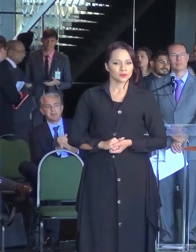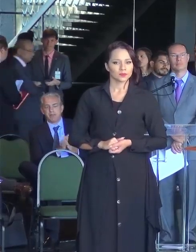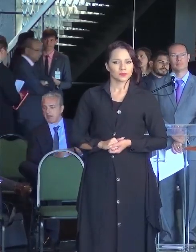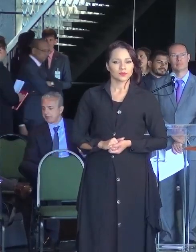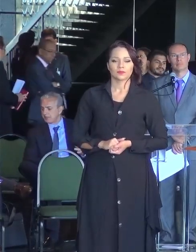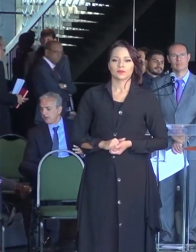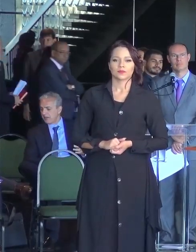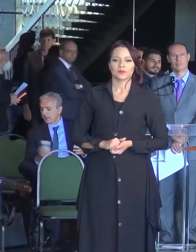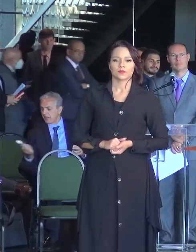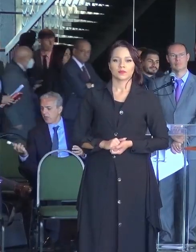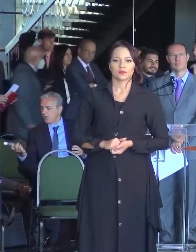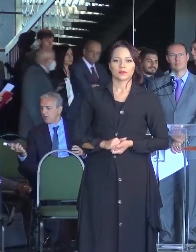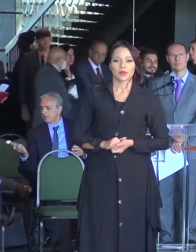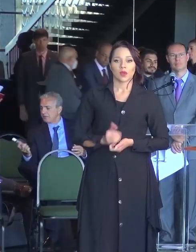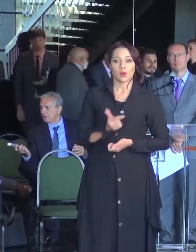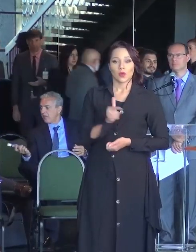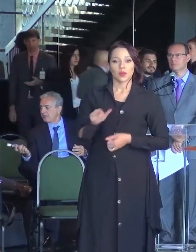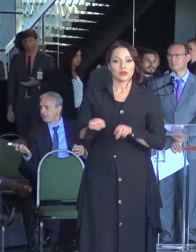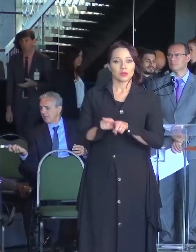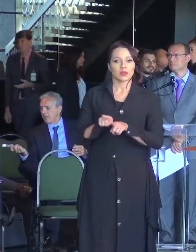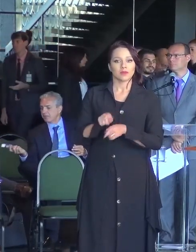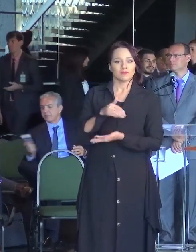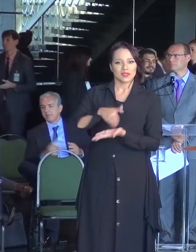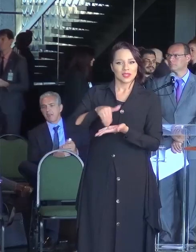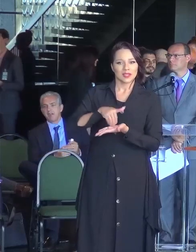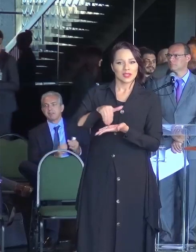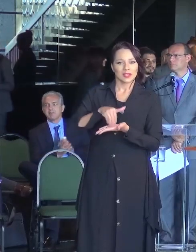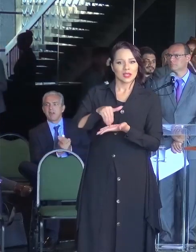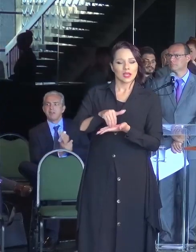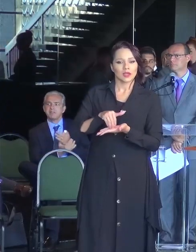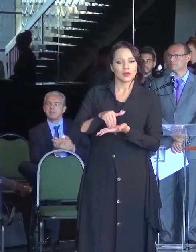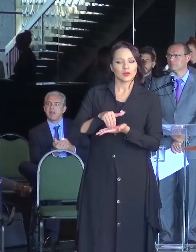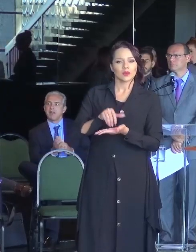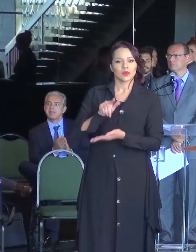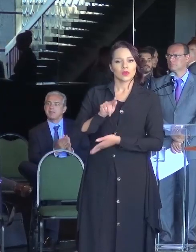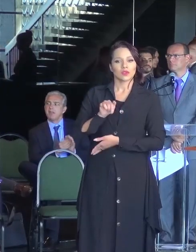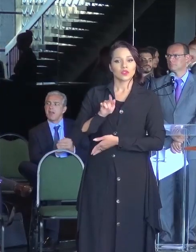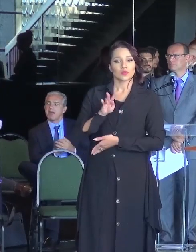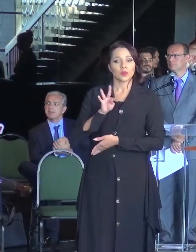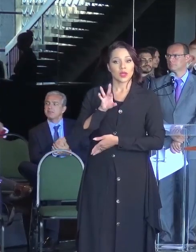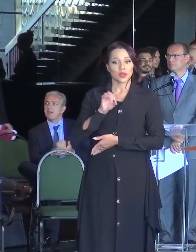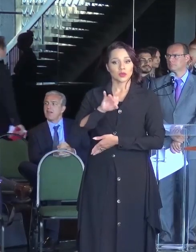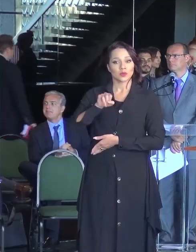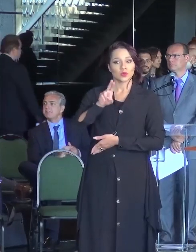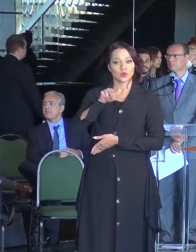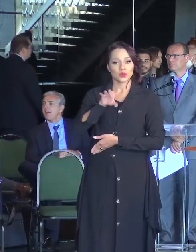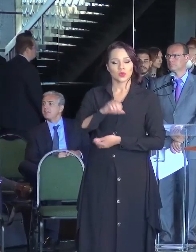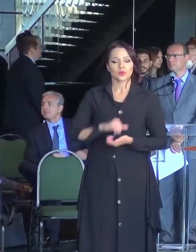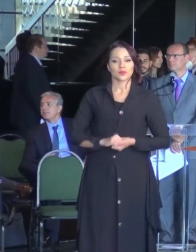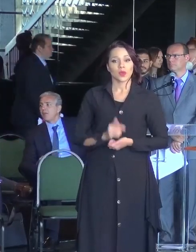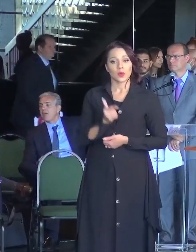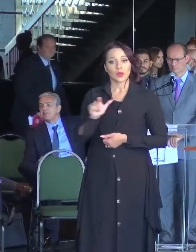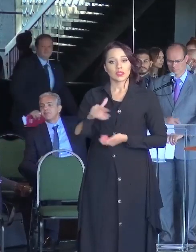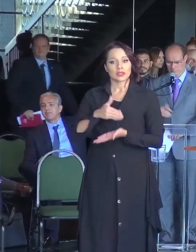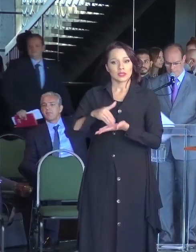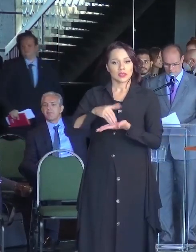o secretário, também o senhor secretário adjunto, Juro Hebe de Oliveira Júnior, a secretária de